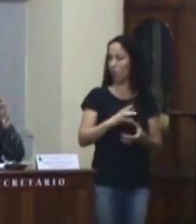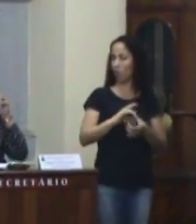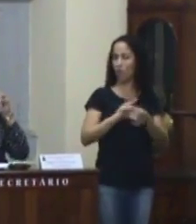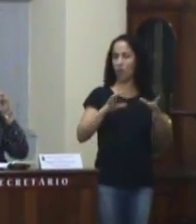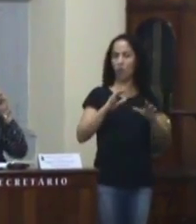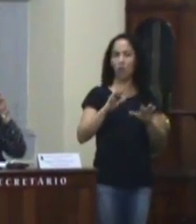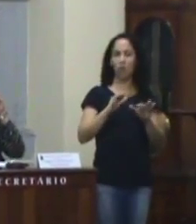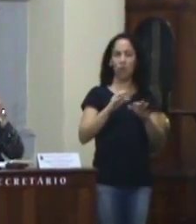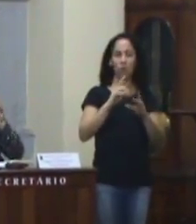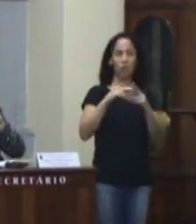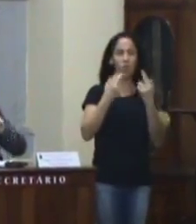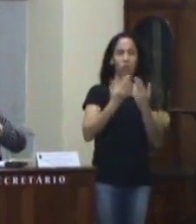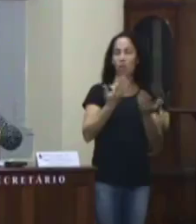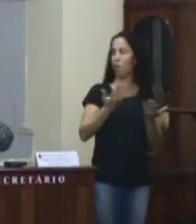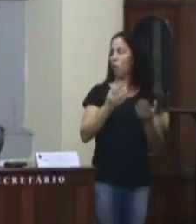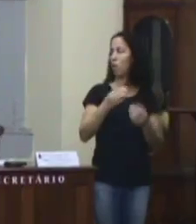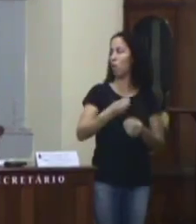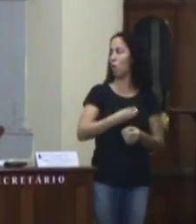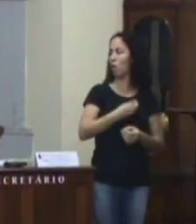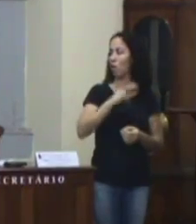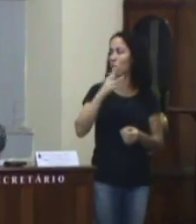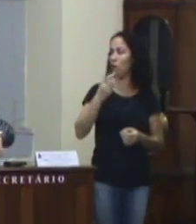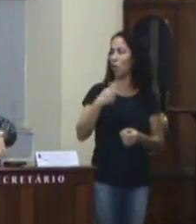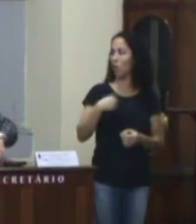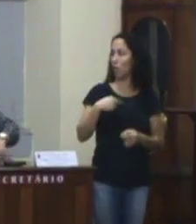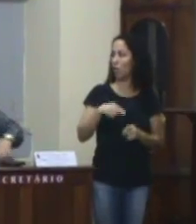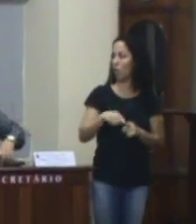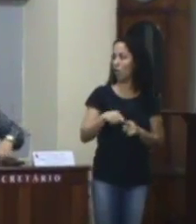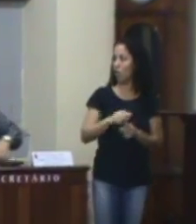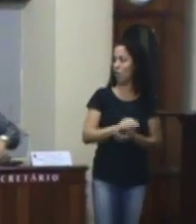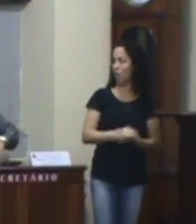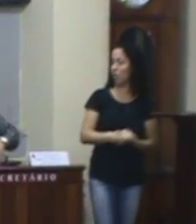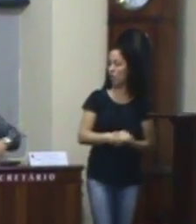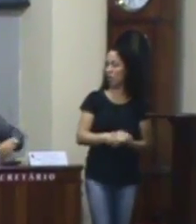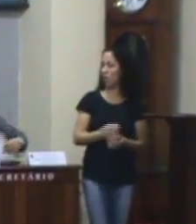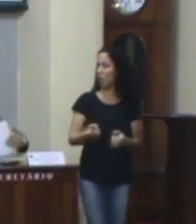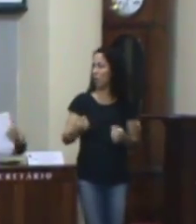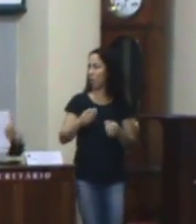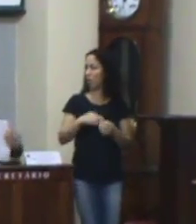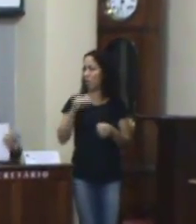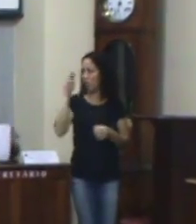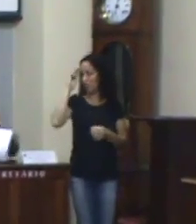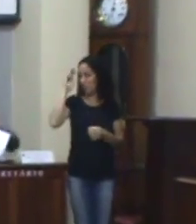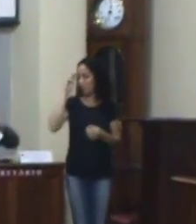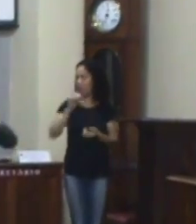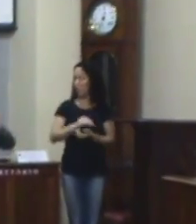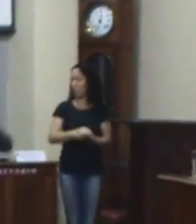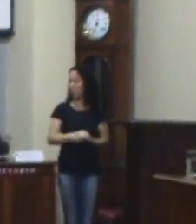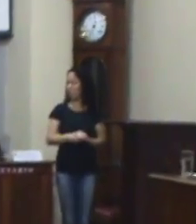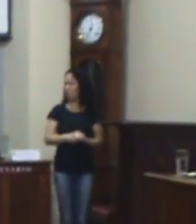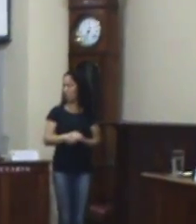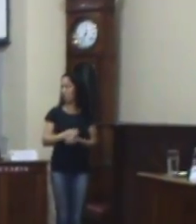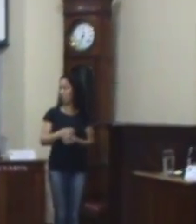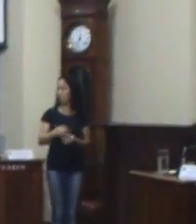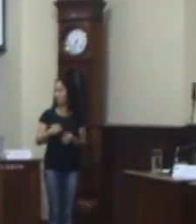Encerramos a sessão, agradecendo a presença de todos e voltaremos na próxima terça-feira.